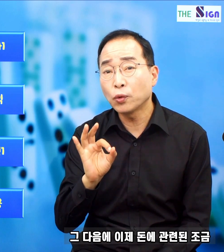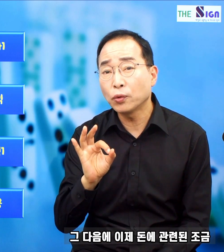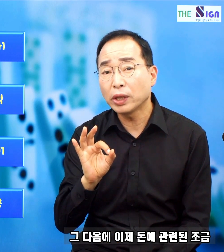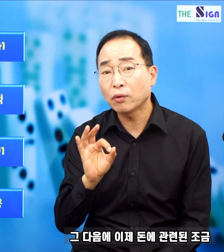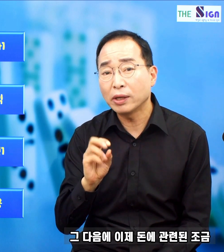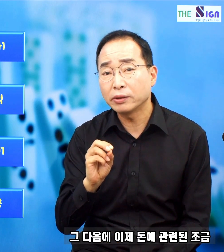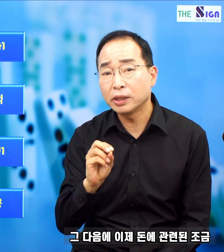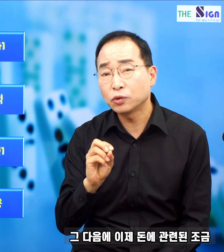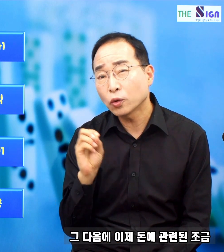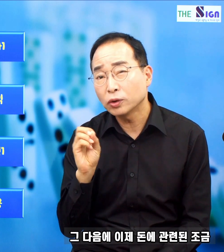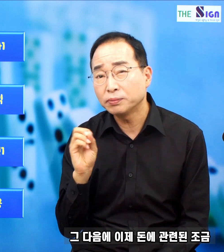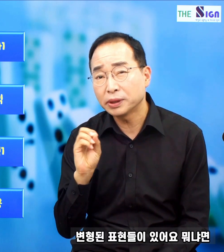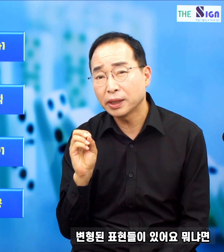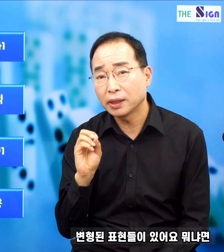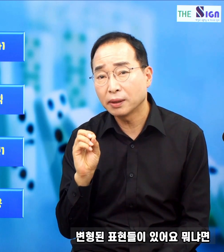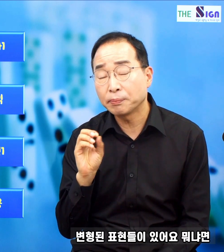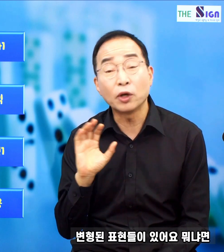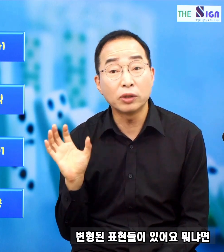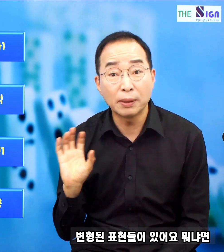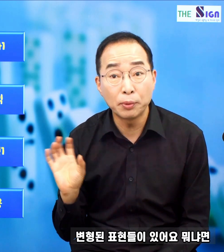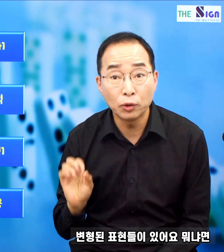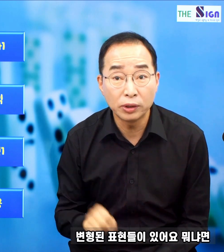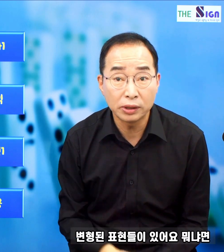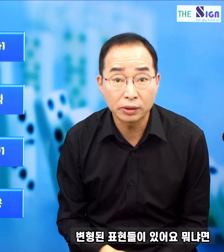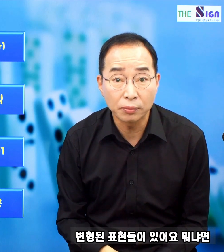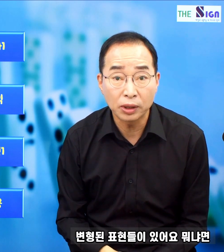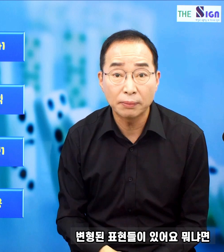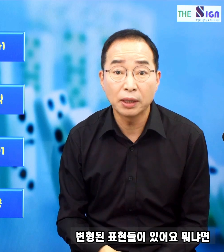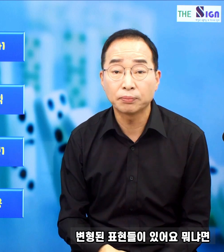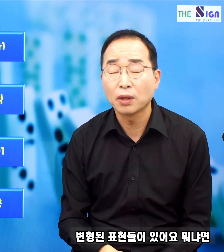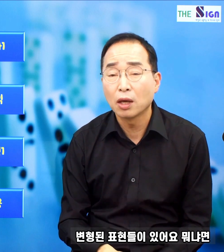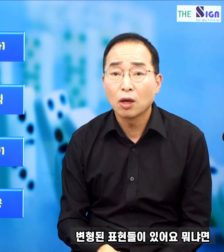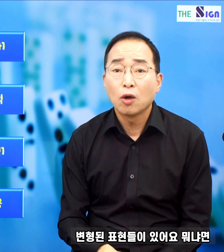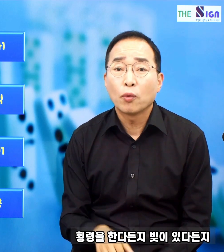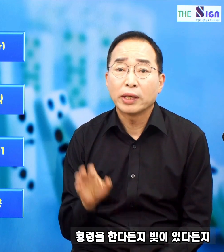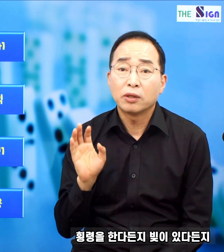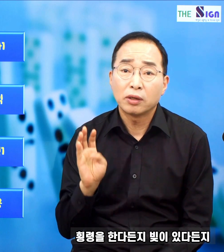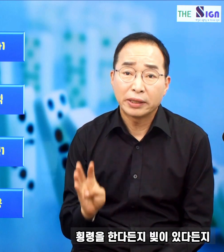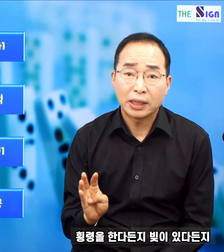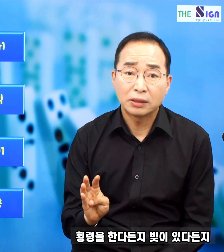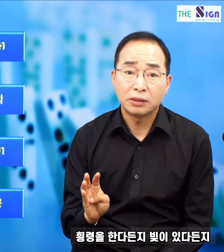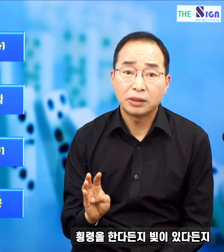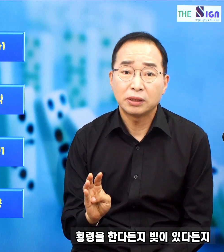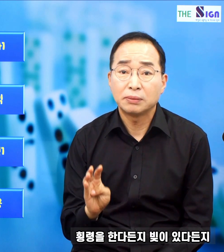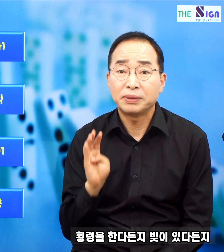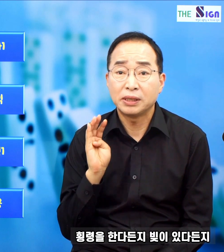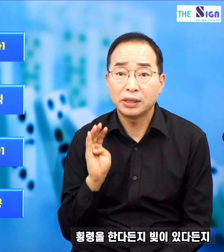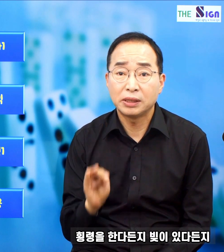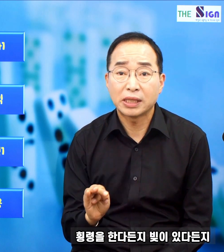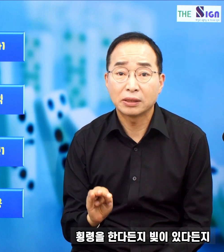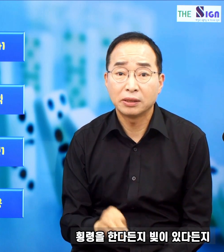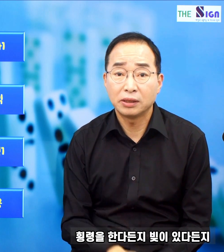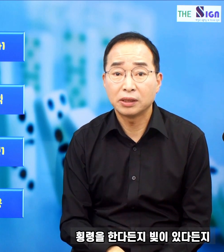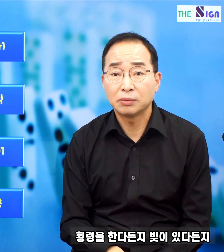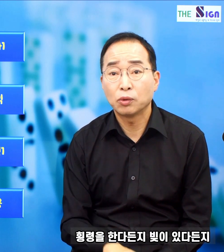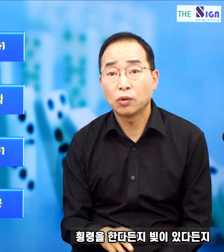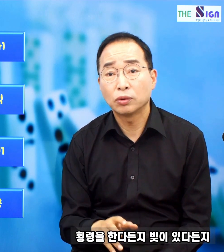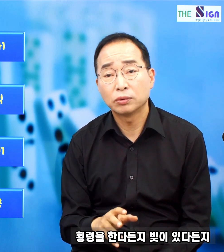돈에 관련된 조금 이제 변형된 표현들이 있어요. 뭐냐면 횡령을 한다든지 비리 있다든지 뭐